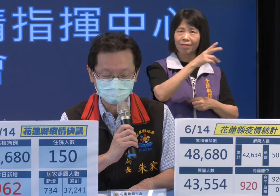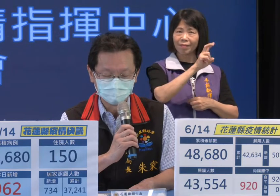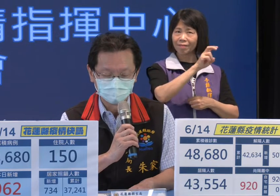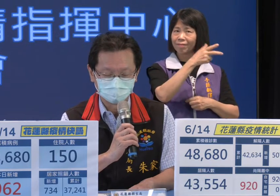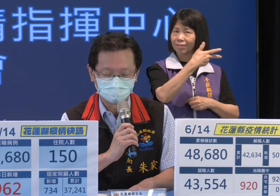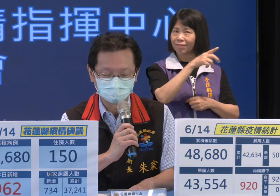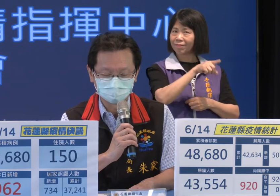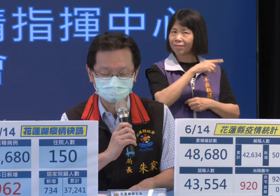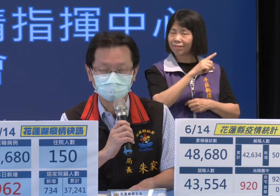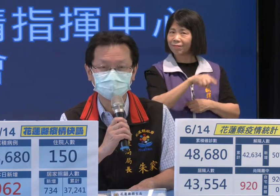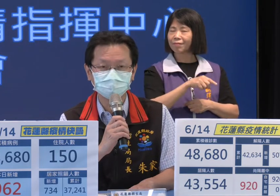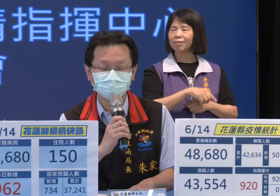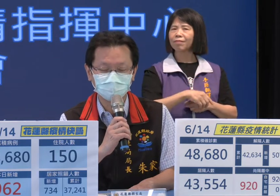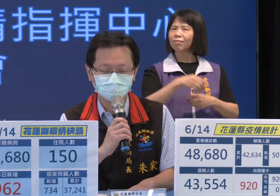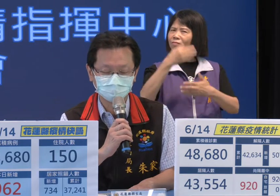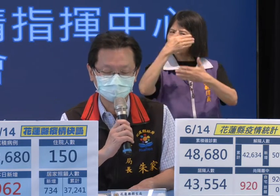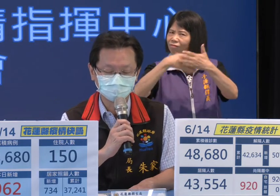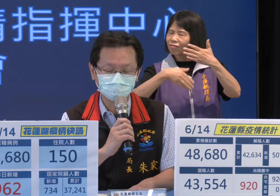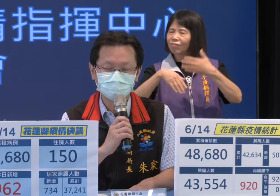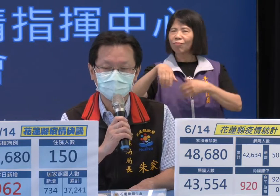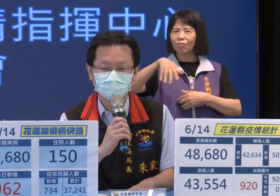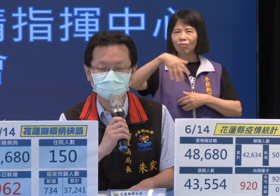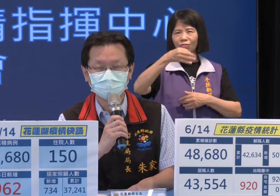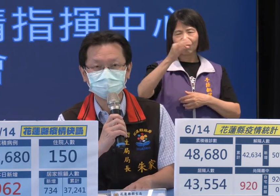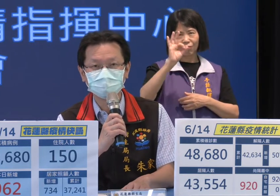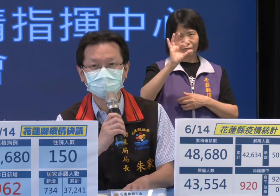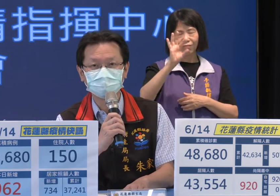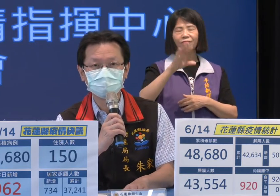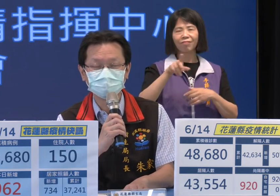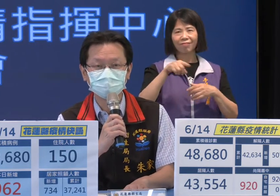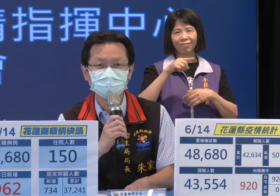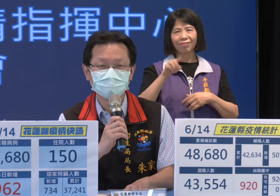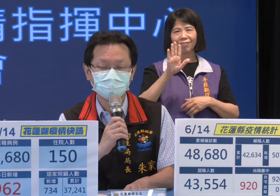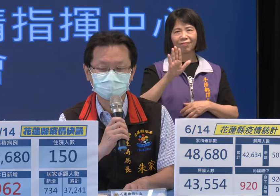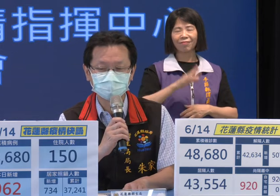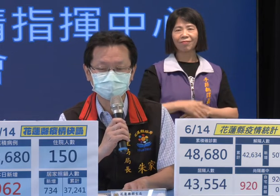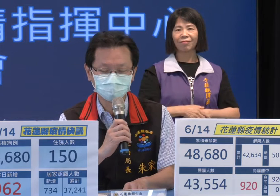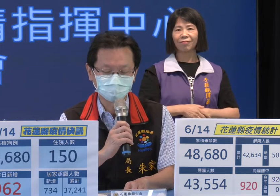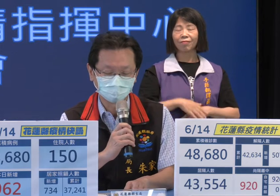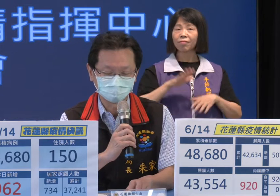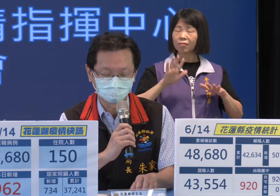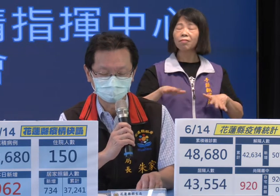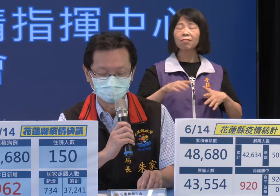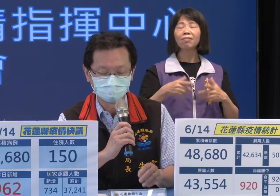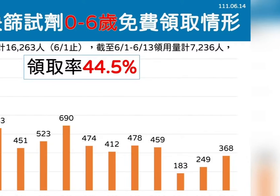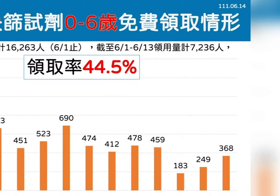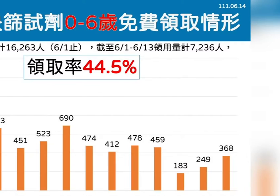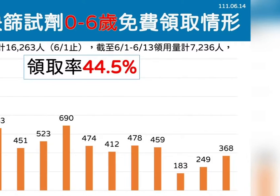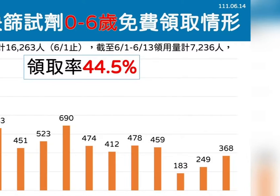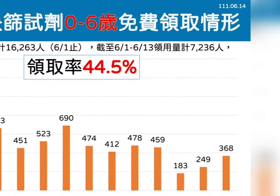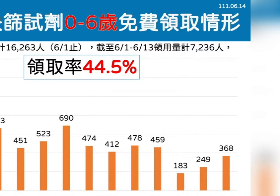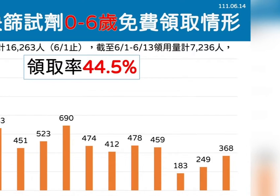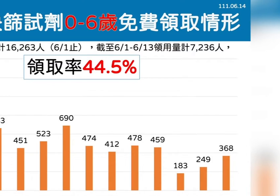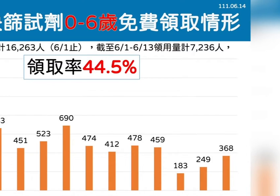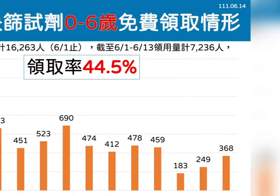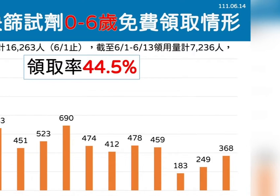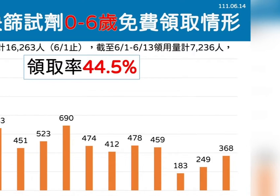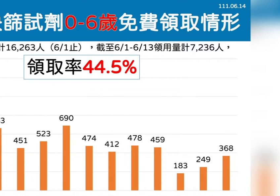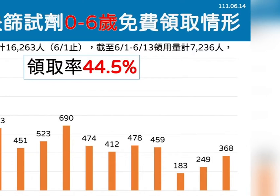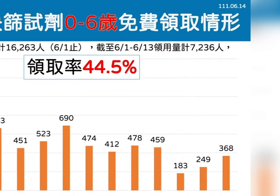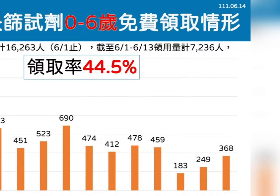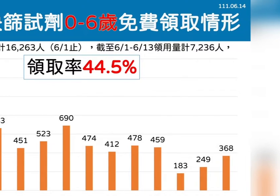1427人哈。那将近少了500人哈，所以我们的疫情也在趋缓中哈。再接下来再跟我们乡